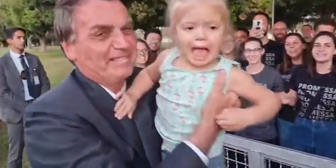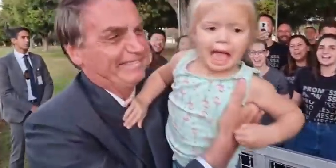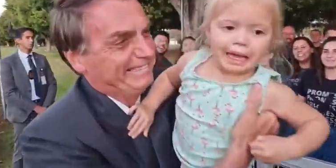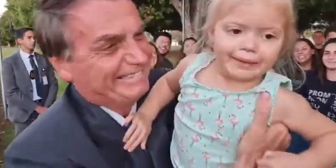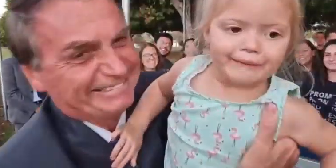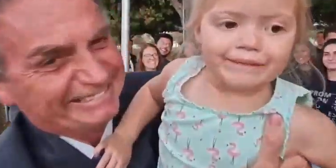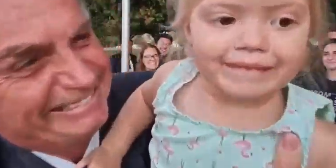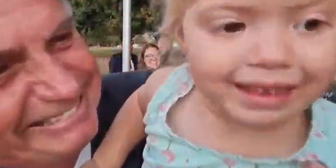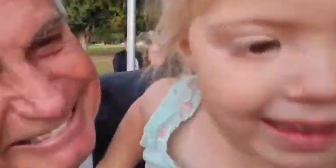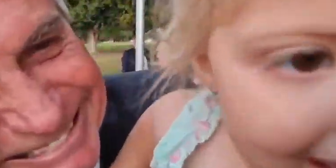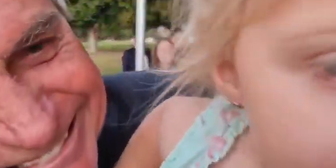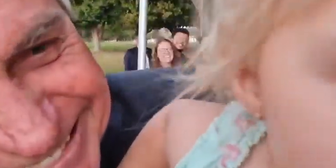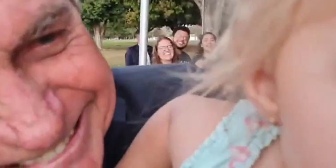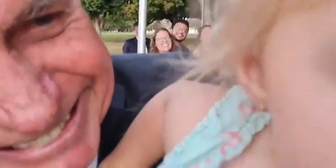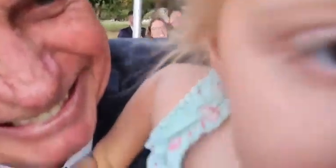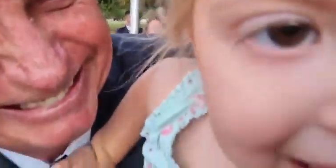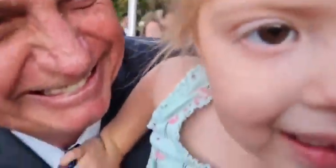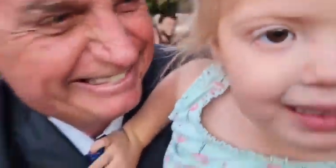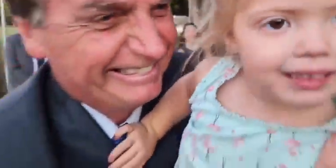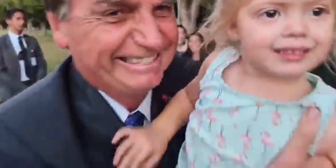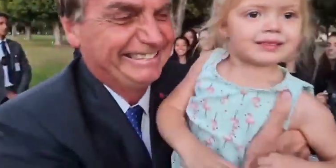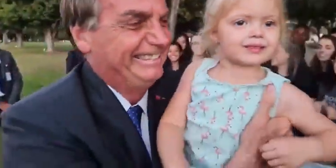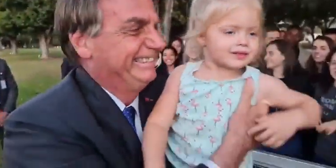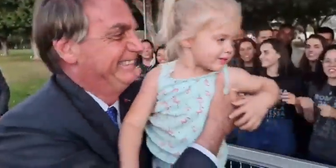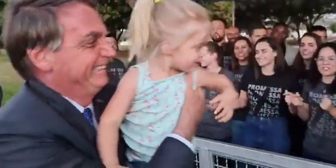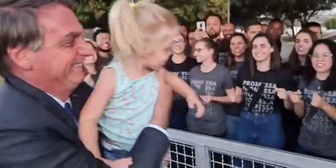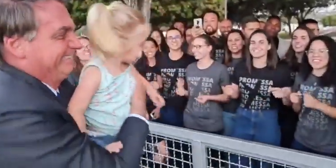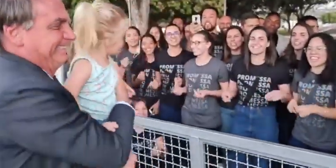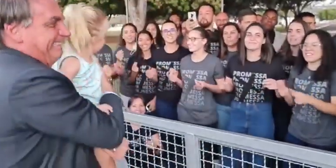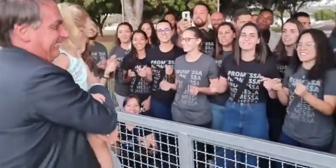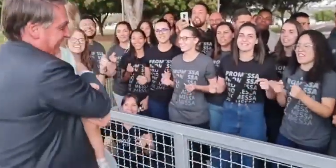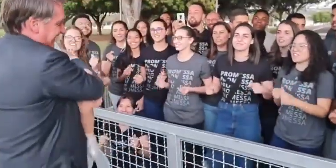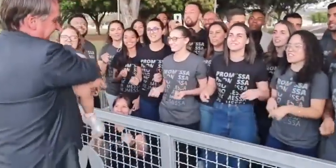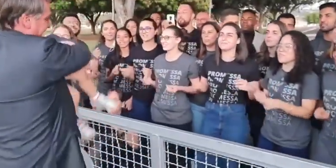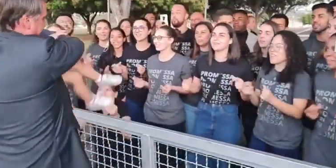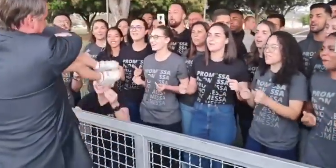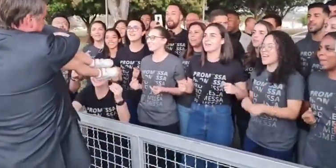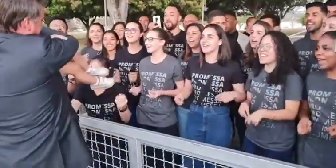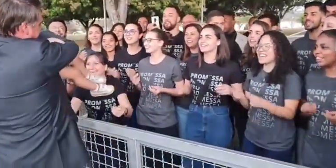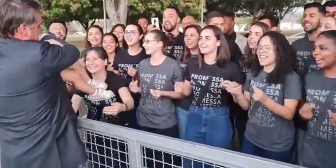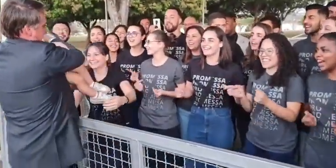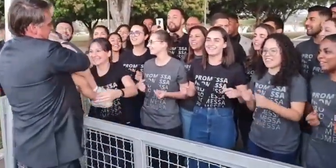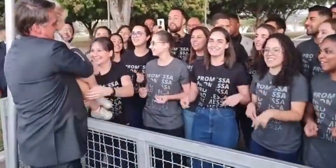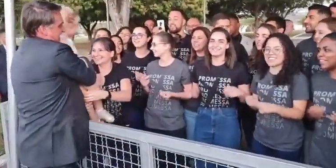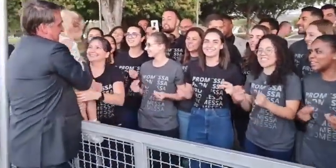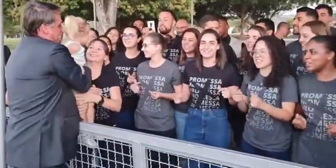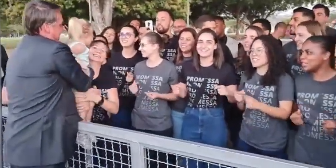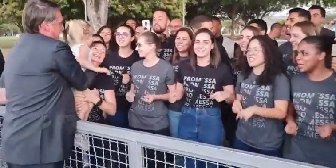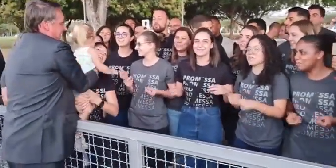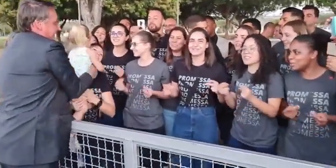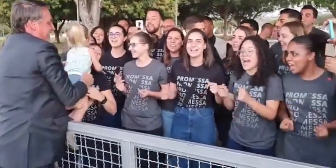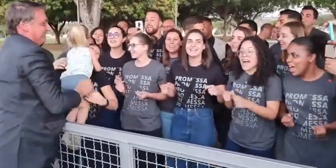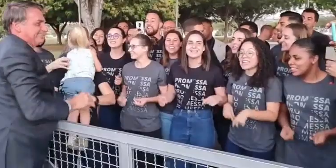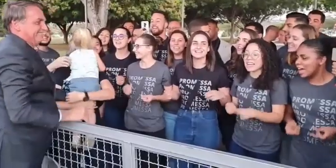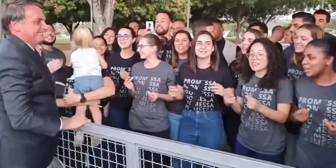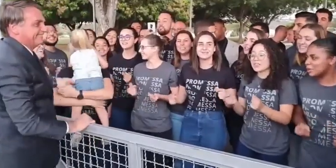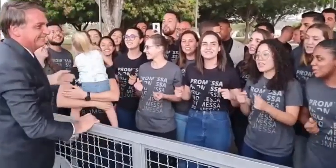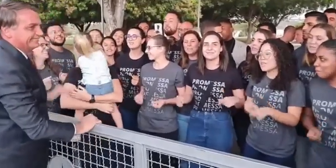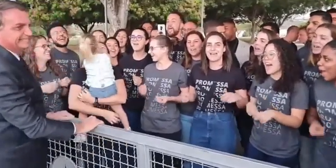mudar. A riqueza que Jesus nos conseguimos é do tipo que aumenta cada vez que a dividimos. Nada nos